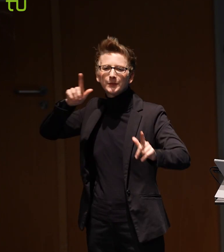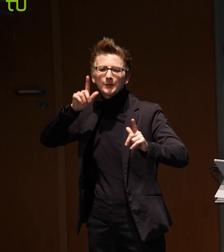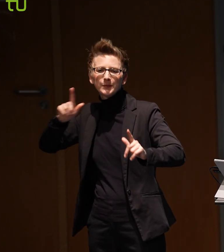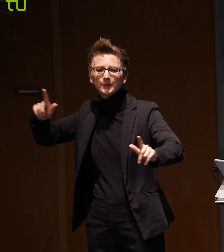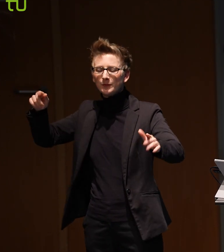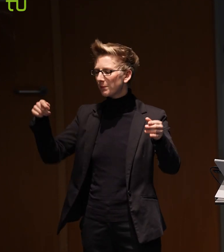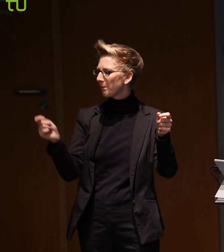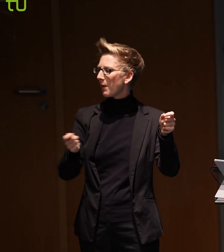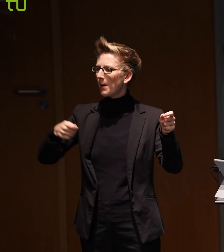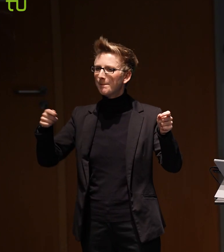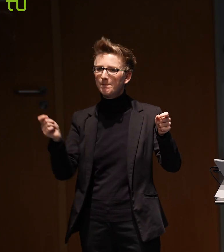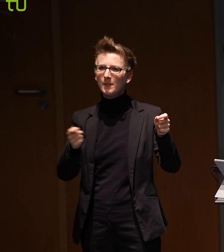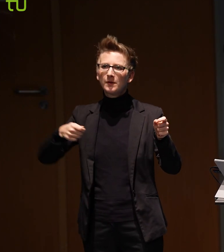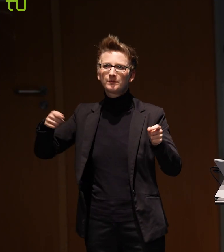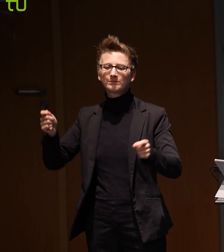von Triangeln.